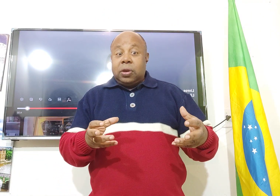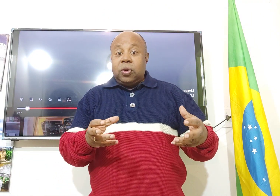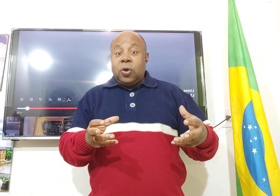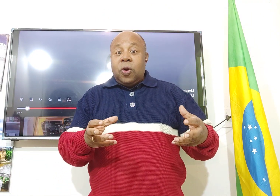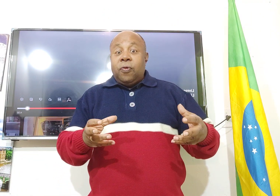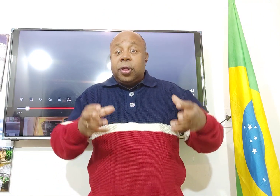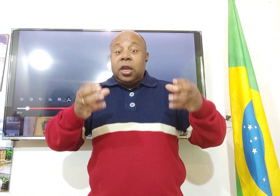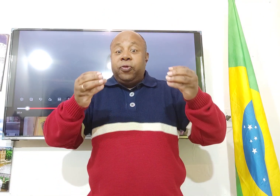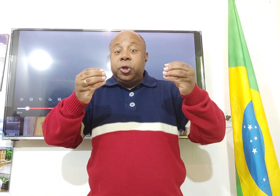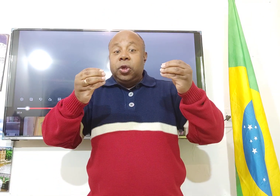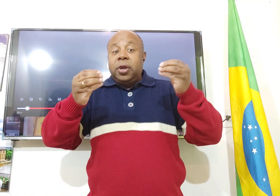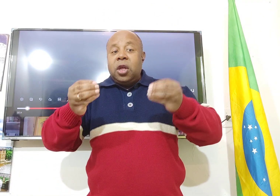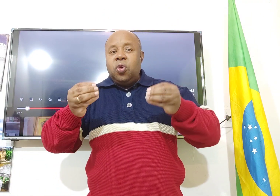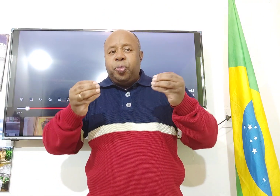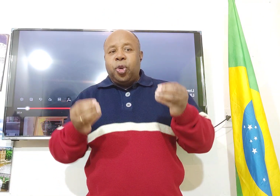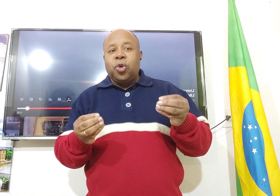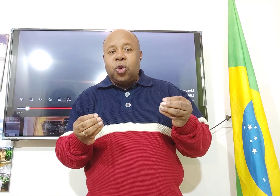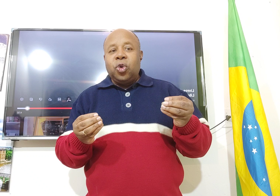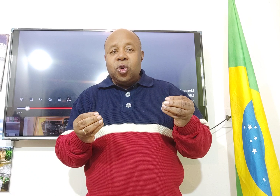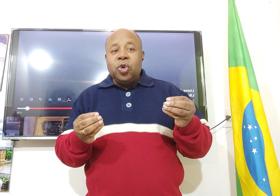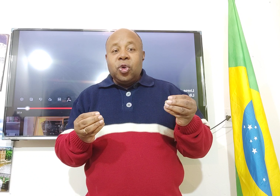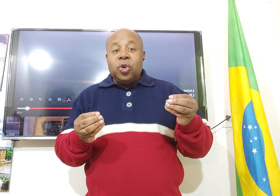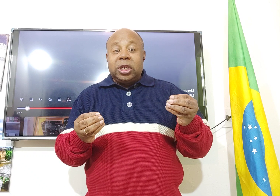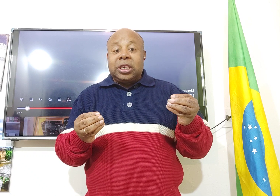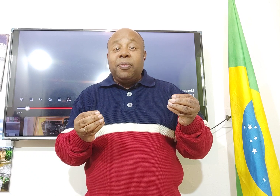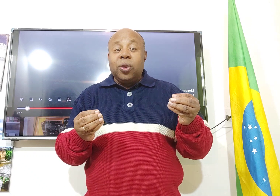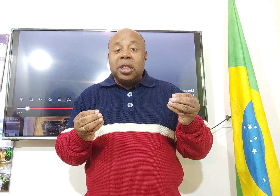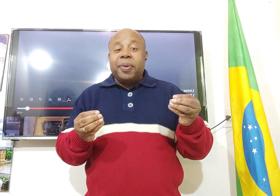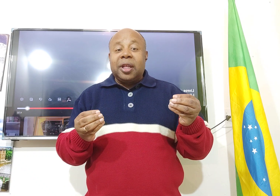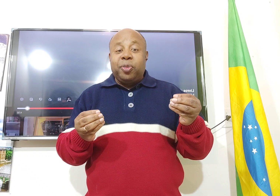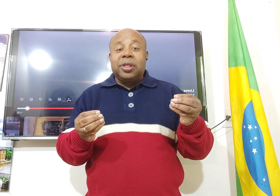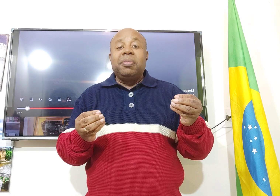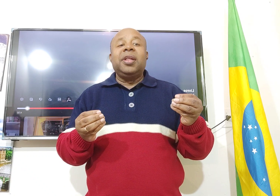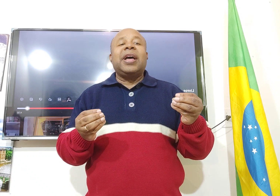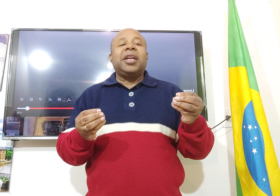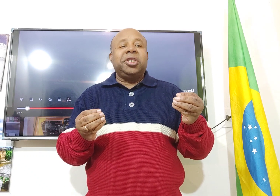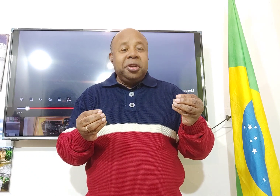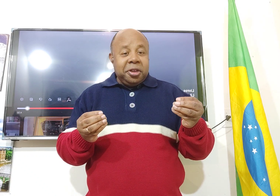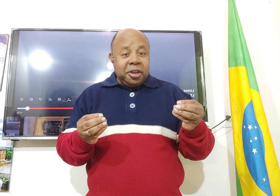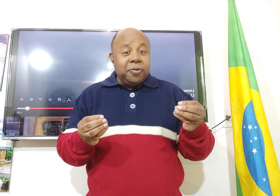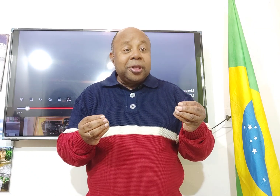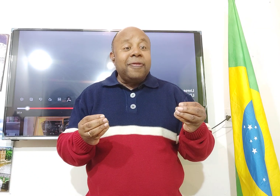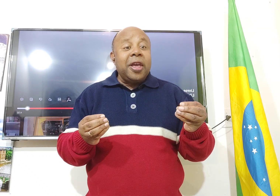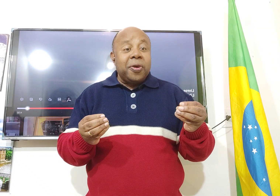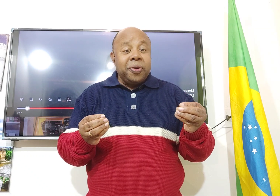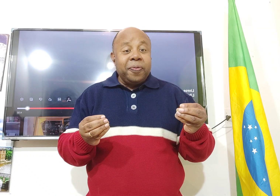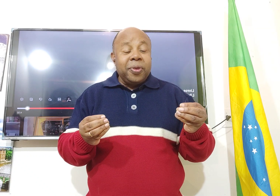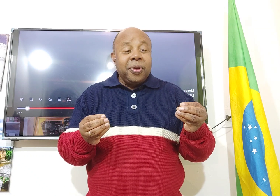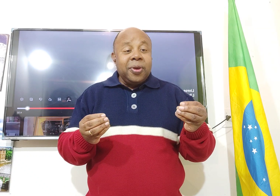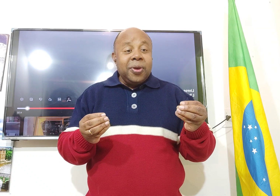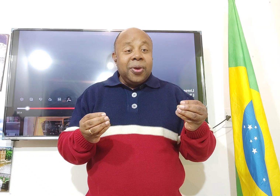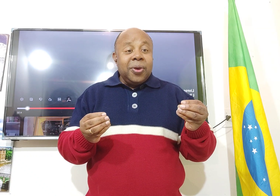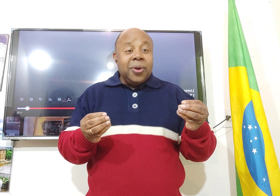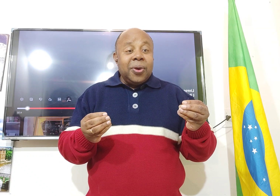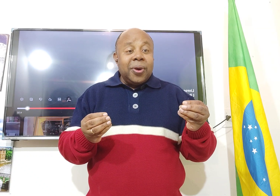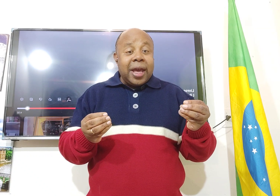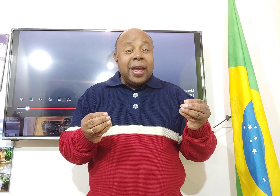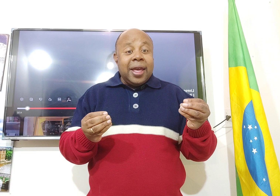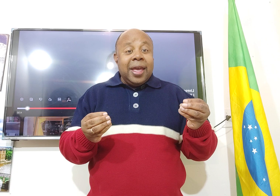acontecendo? Você não fugiu nem um pouco, chamou você para responsabilidade e você veio. Né?